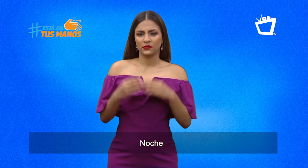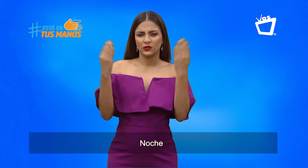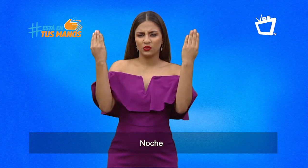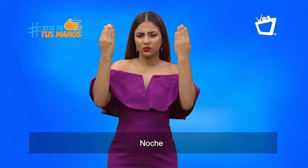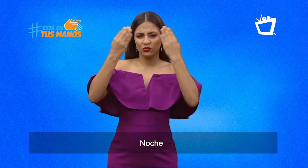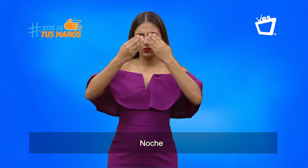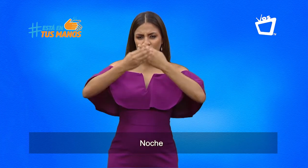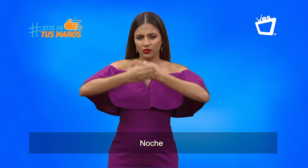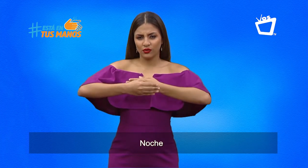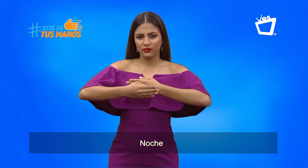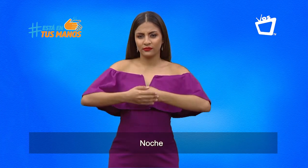noche